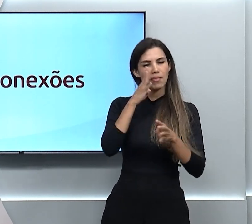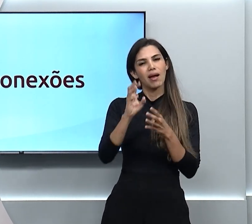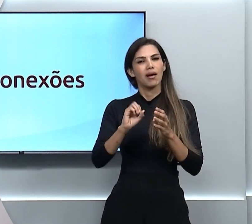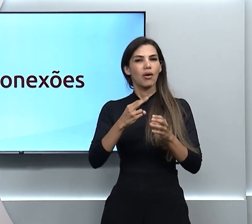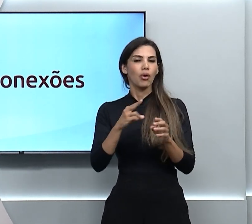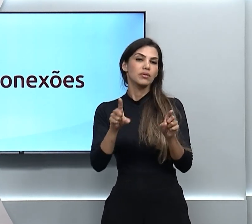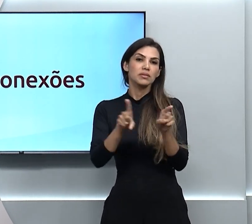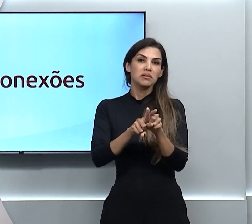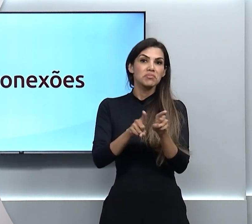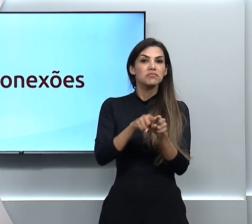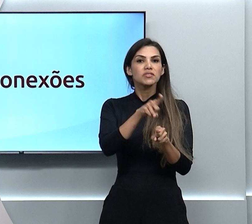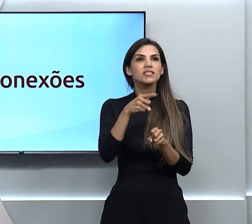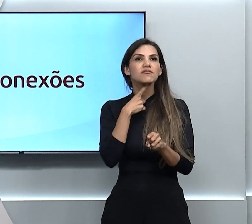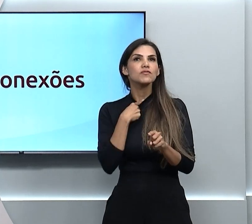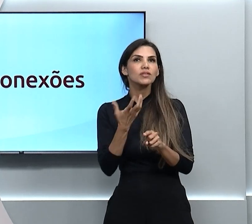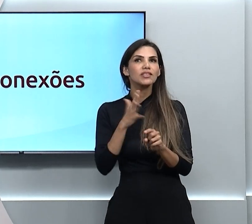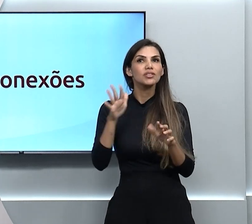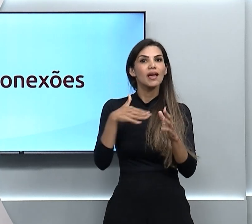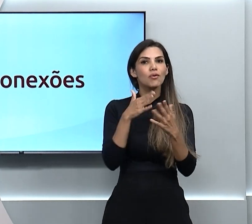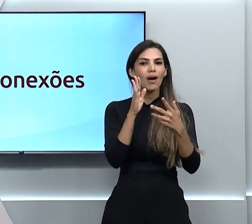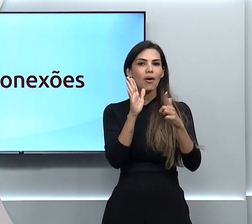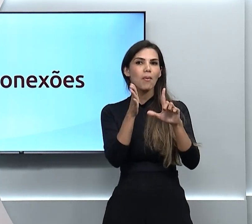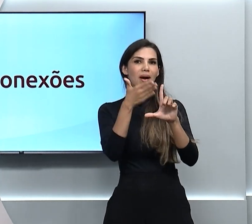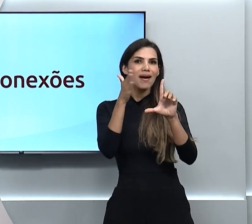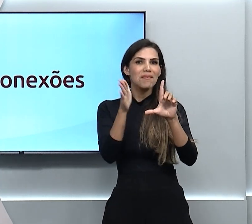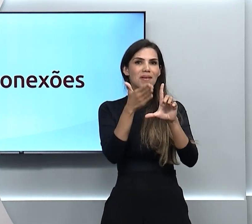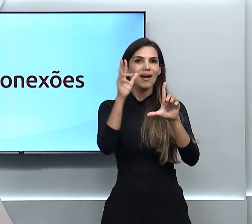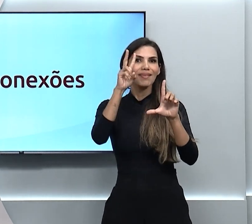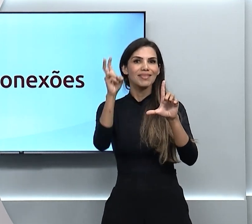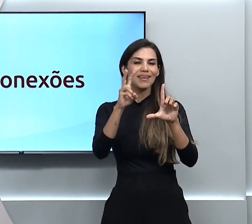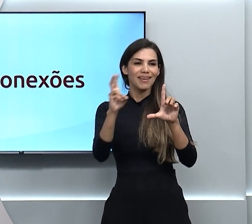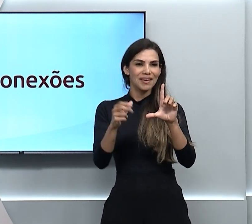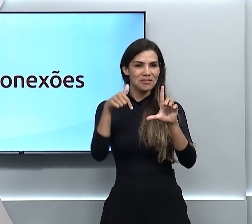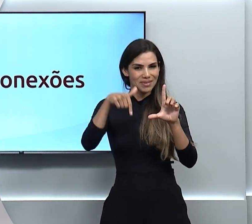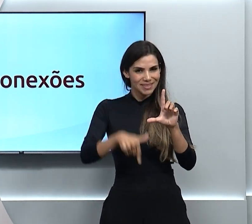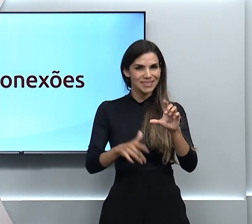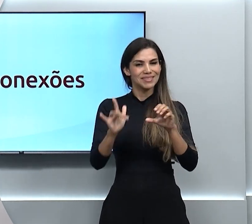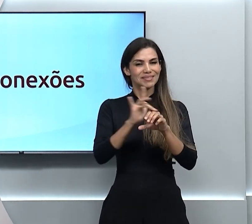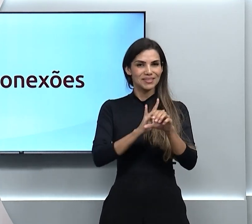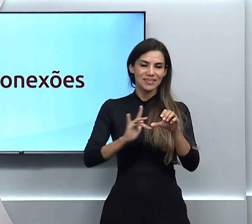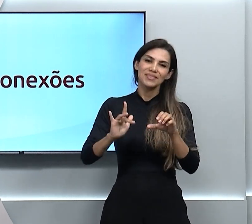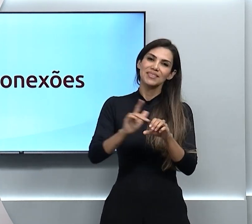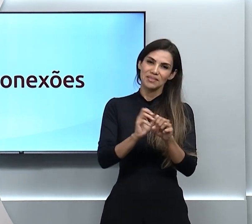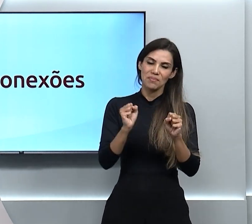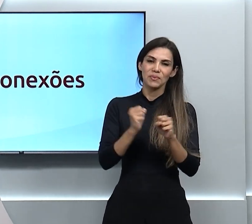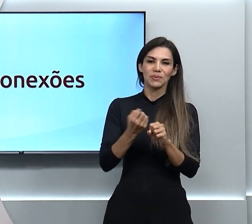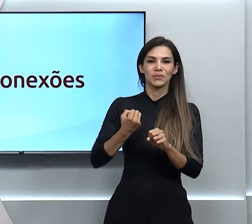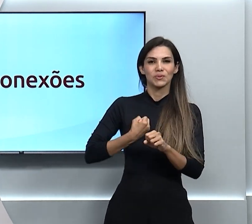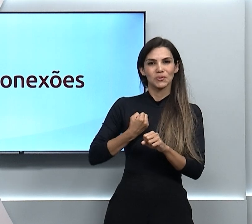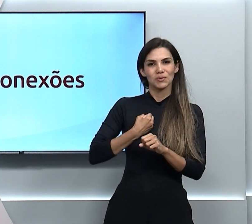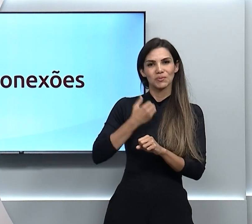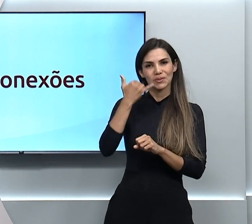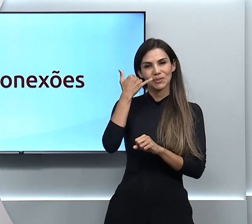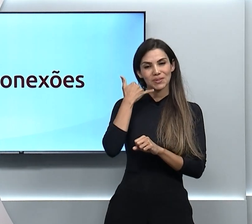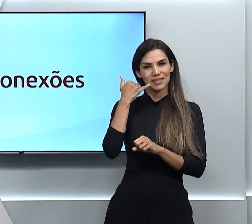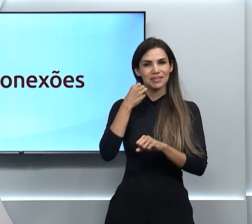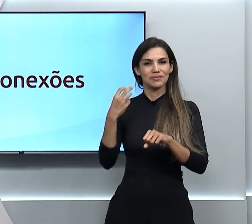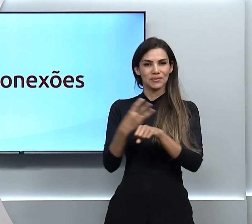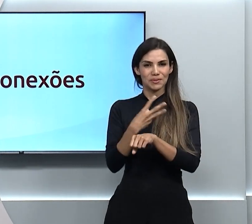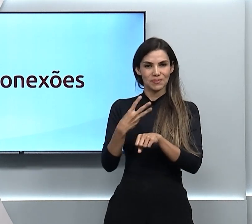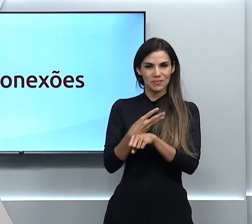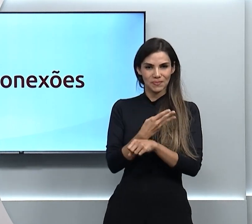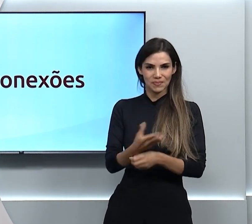os conteúdos que você quer ver divulgados aqui no nosso programa pelo nosso WhatsApp. O número já está aqui na